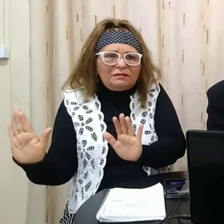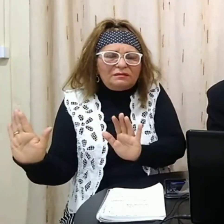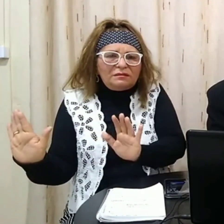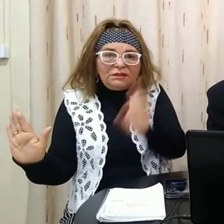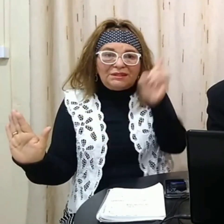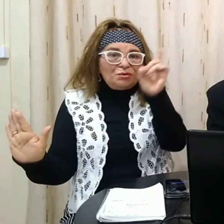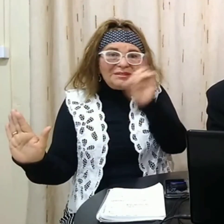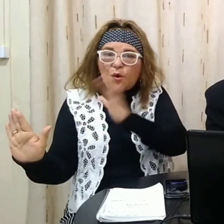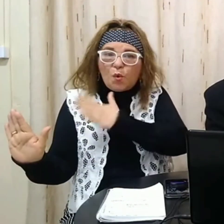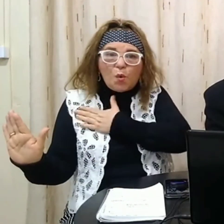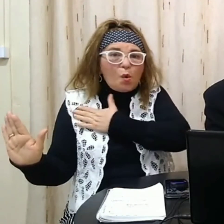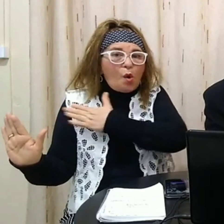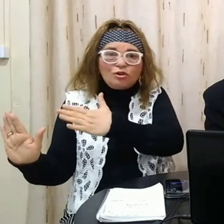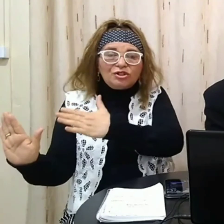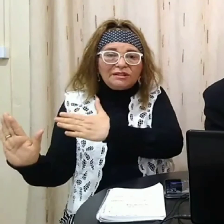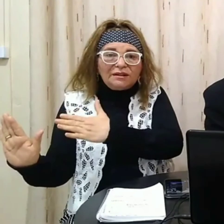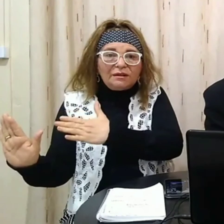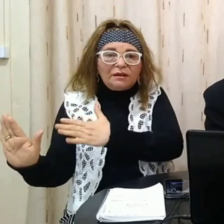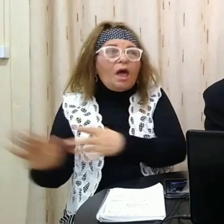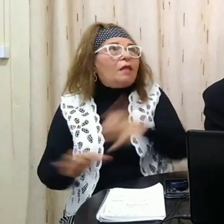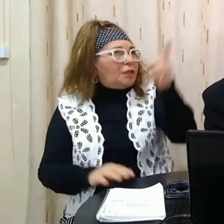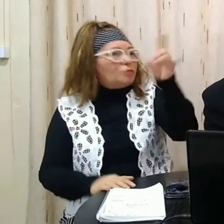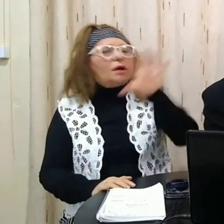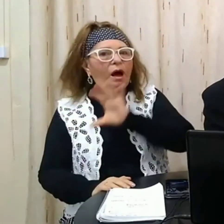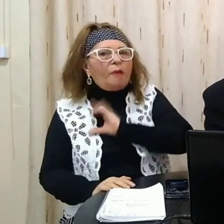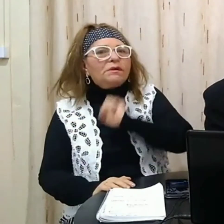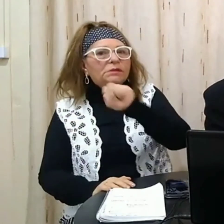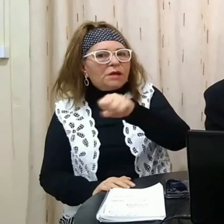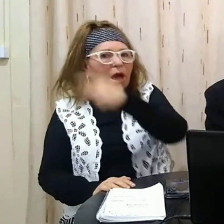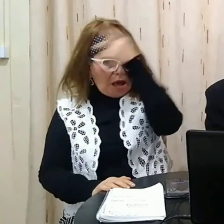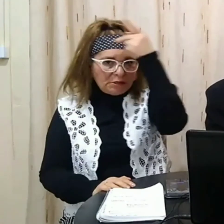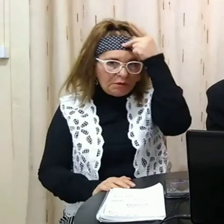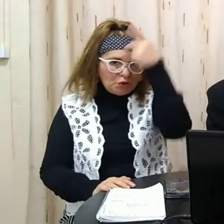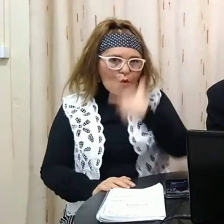Deus ama o pecador, mas ele odeia o pecador idólatra.